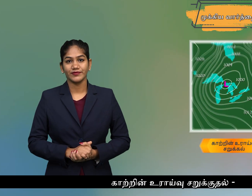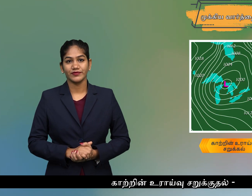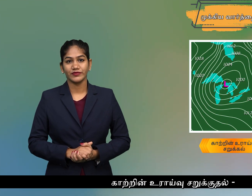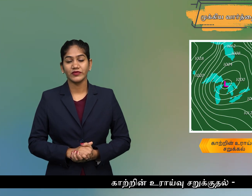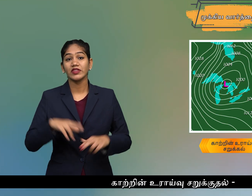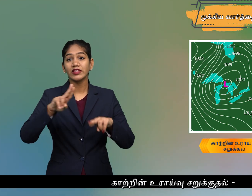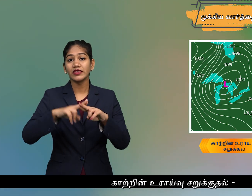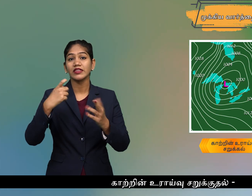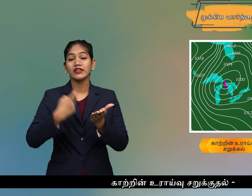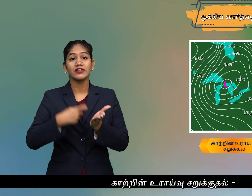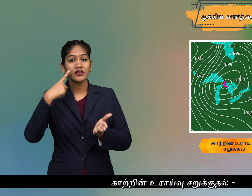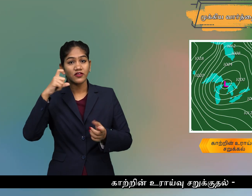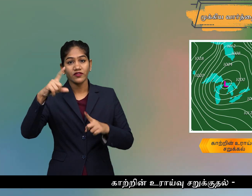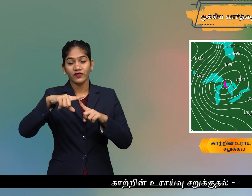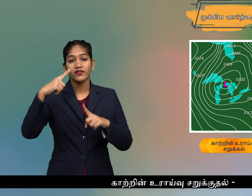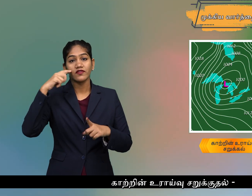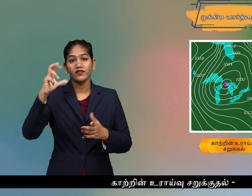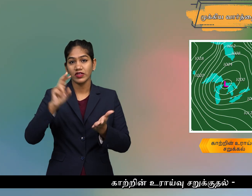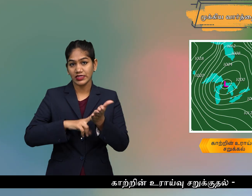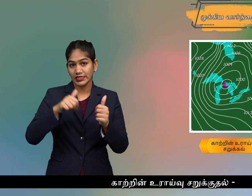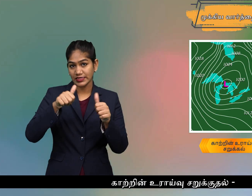காற்றின் உராய்வு சறுக்குதல்.